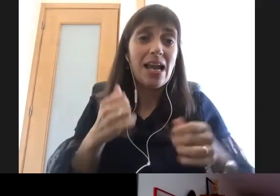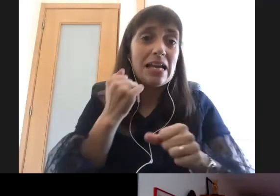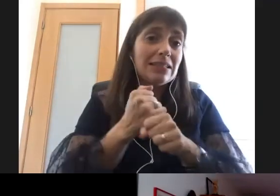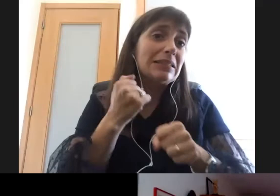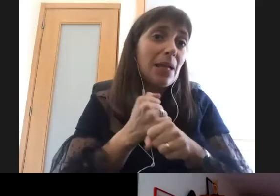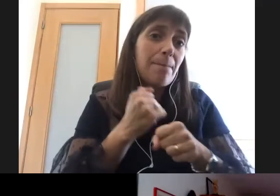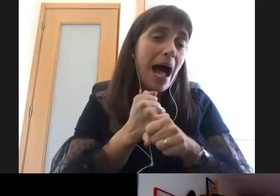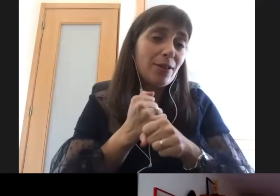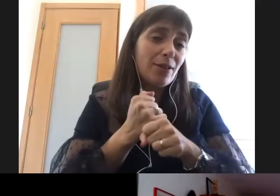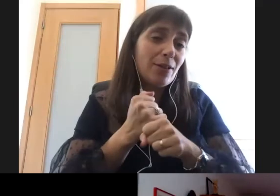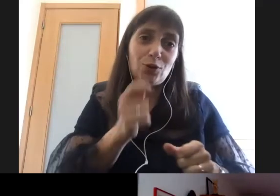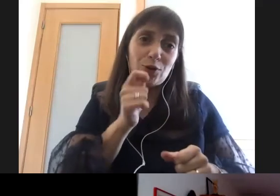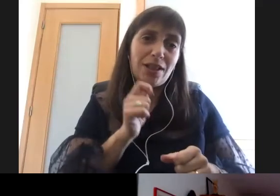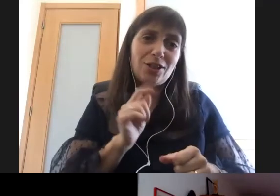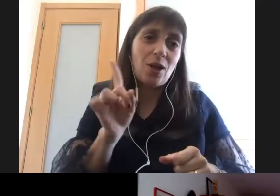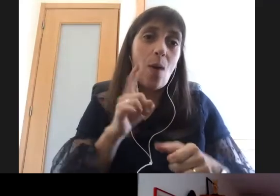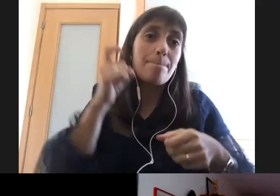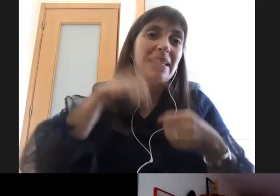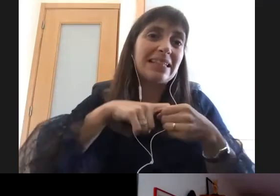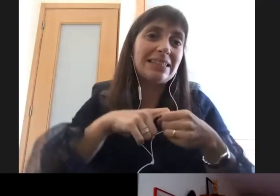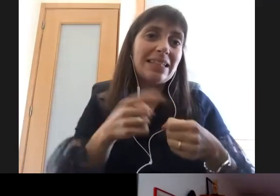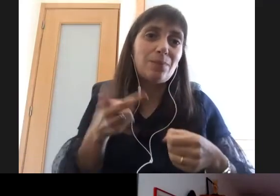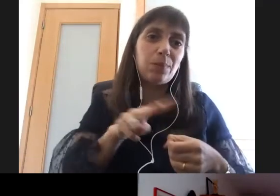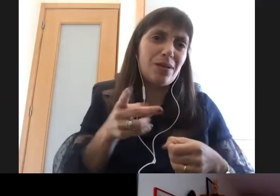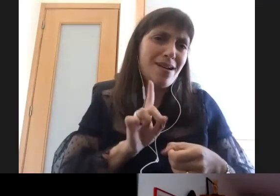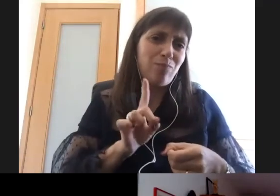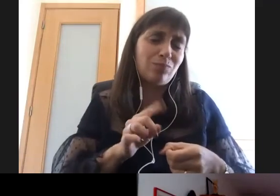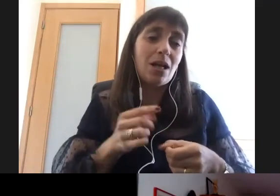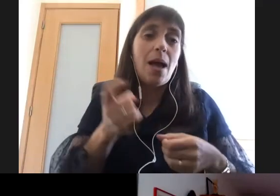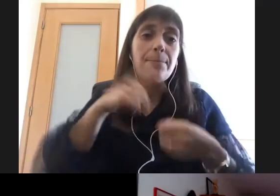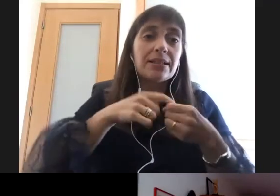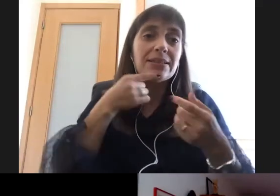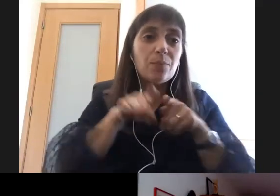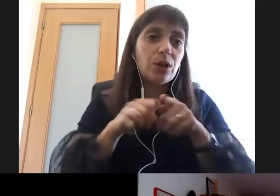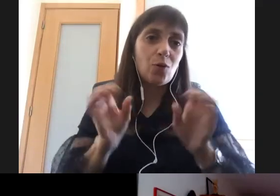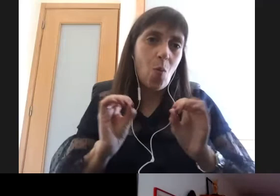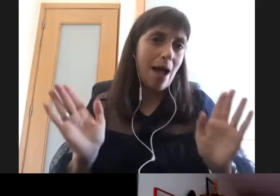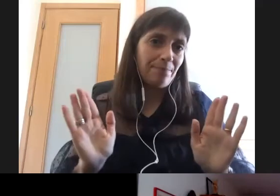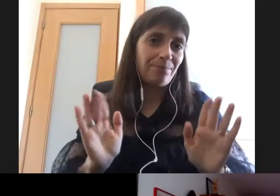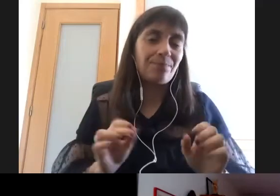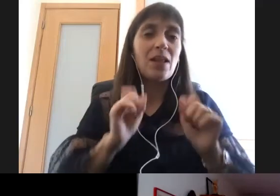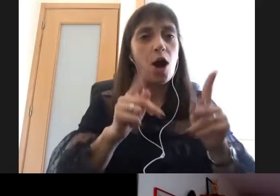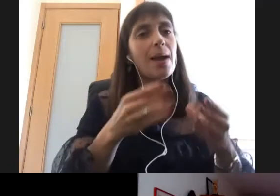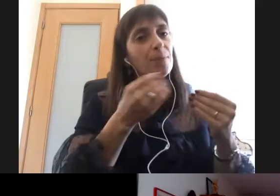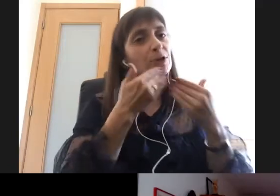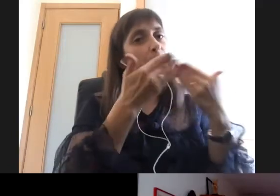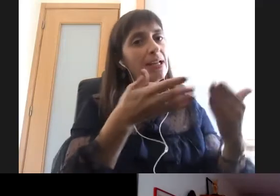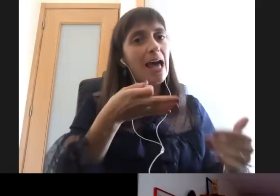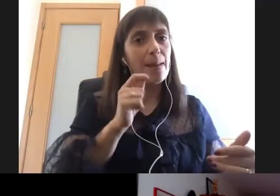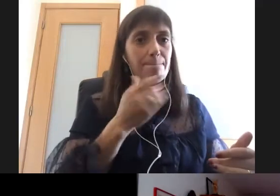está de nenhum dos lados, nenhum dos grupos políticos. Muito bom. Olha, Pedro, eu agradeço a sua